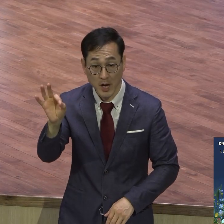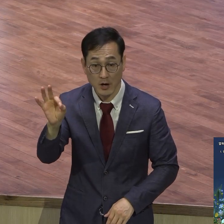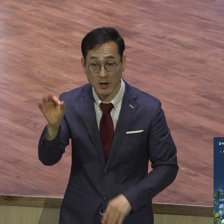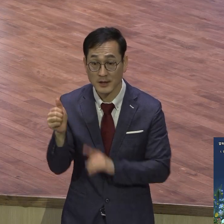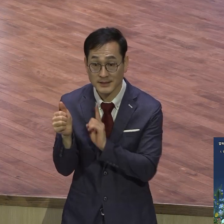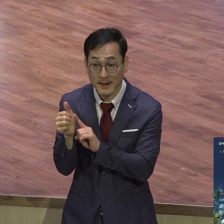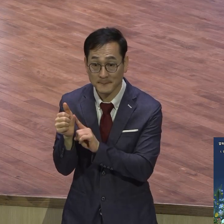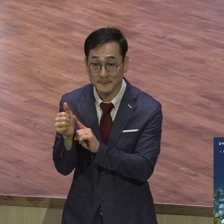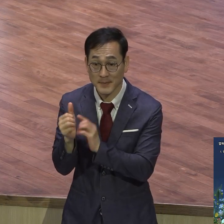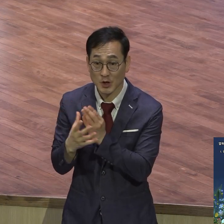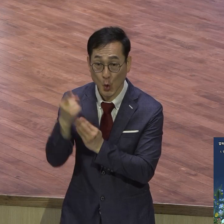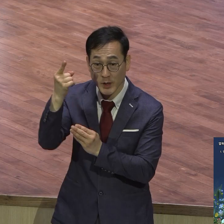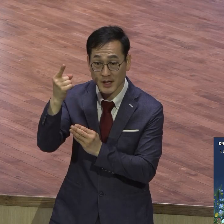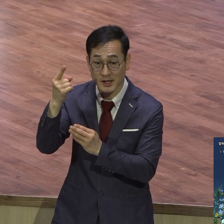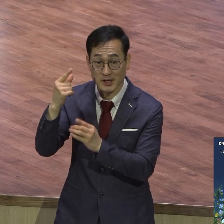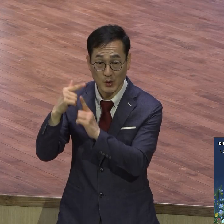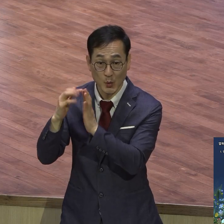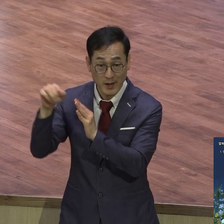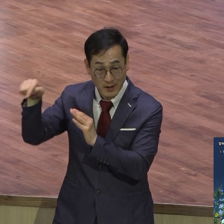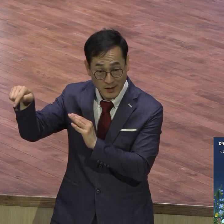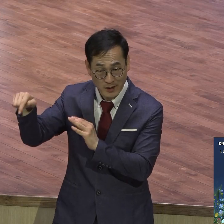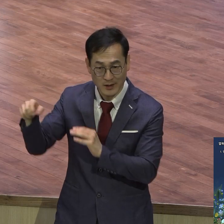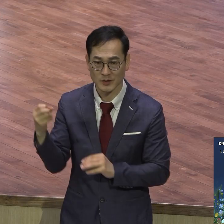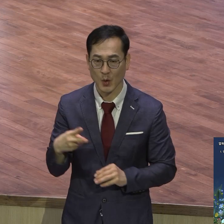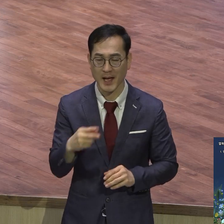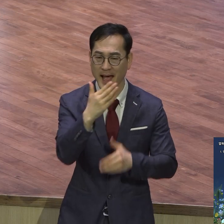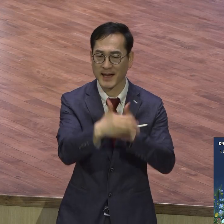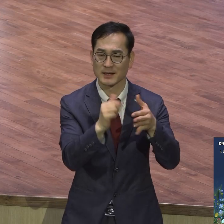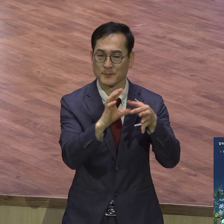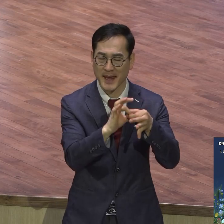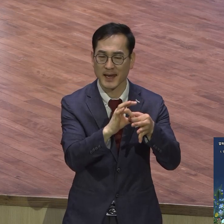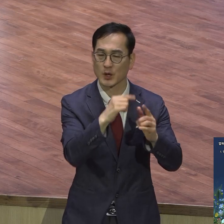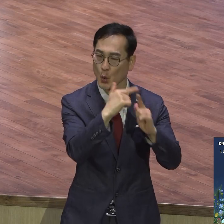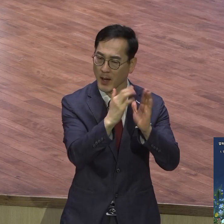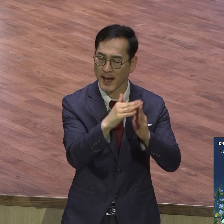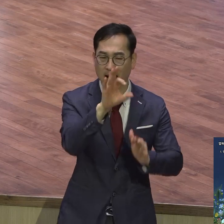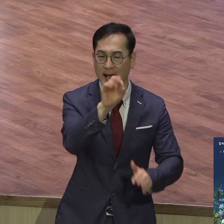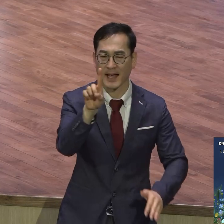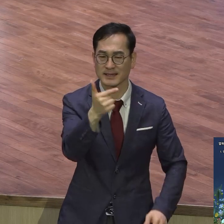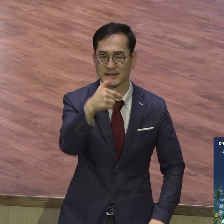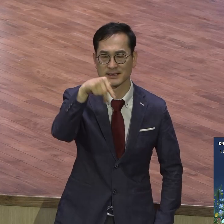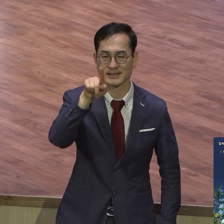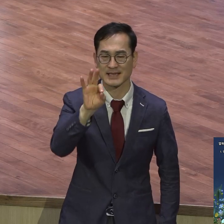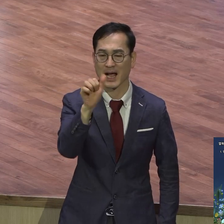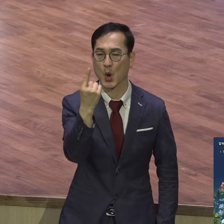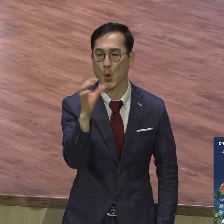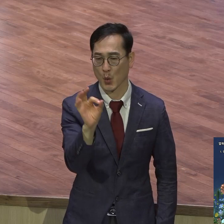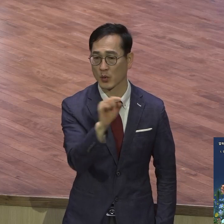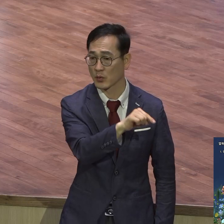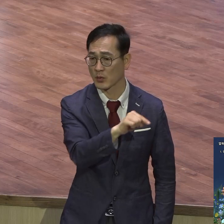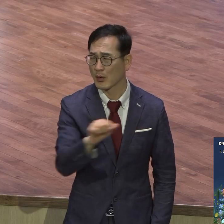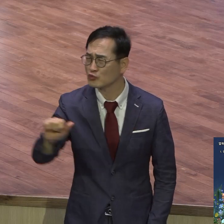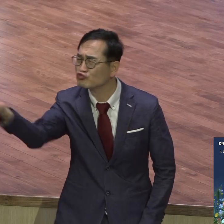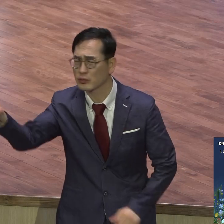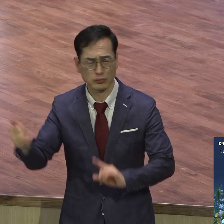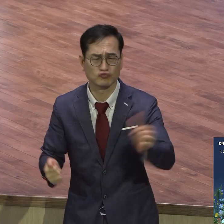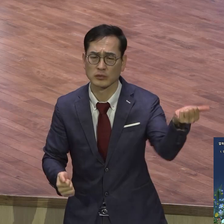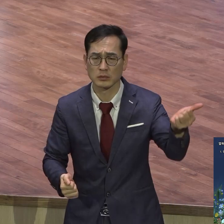또 하나님의 교회 안상홍 여전히 죽었는데도 영향을 발휘하고 있어요.